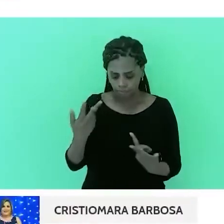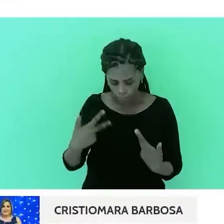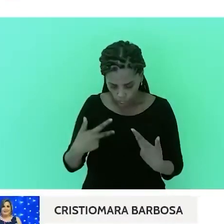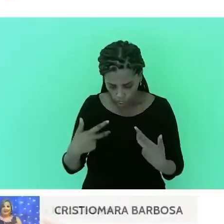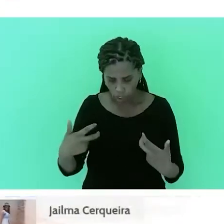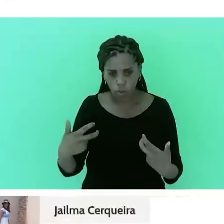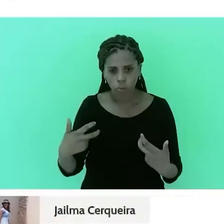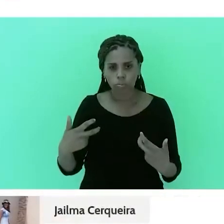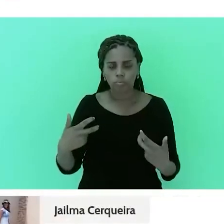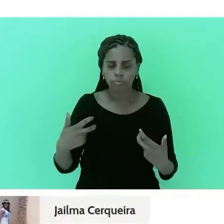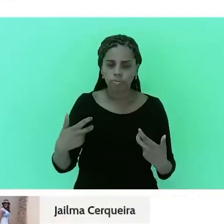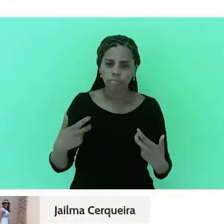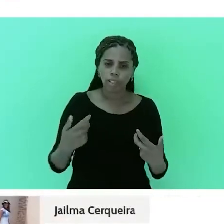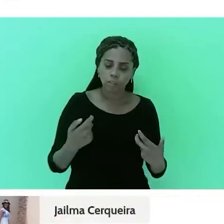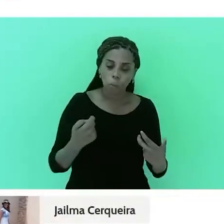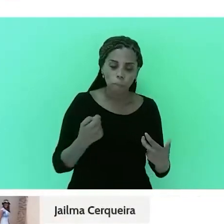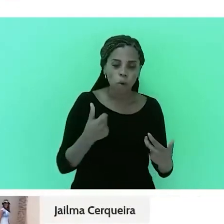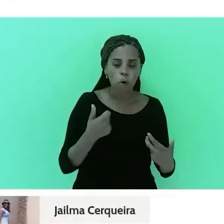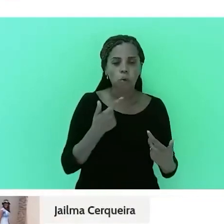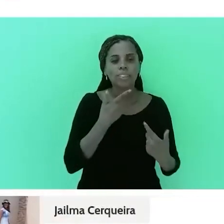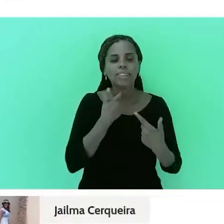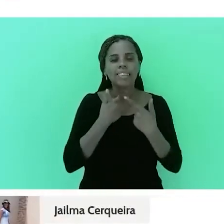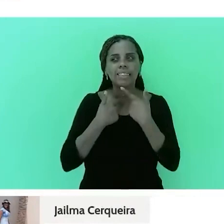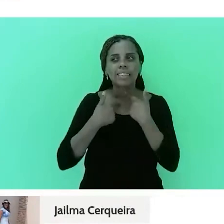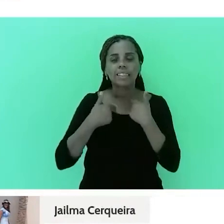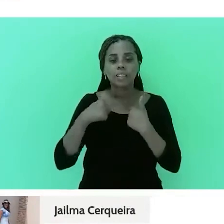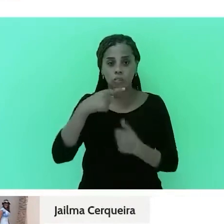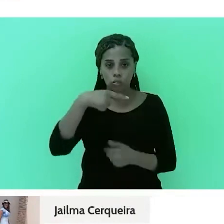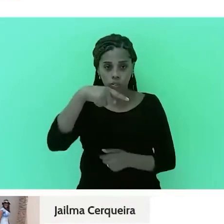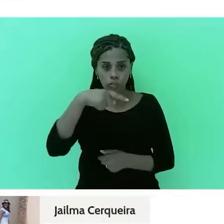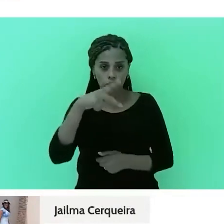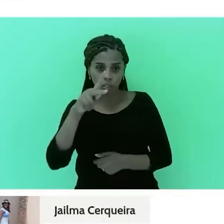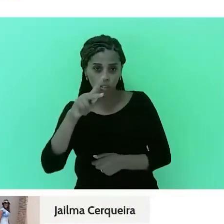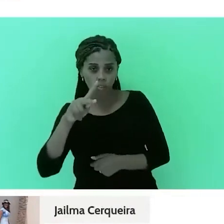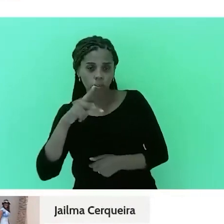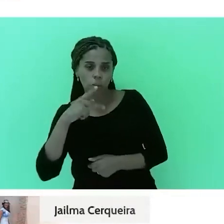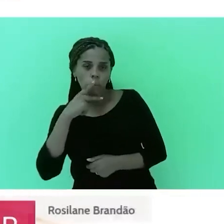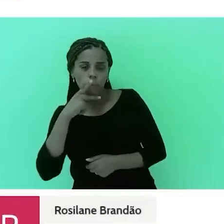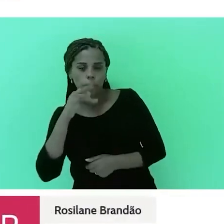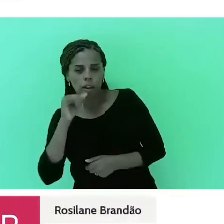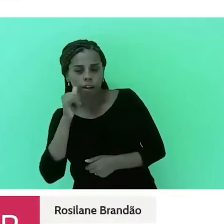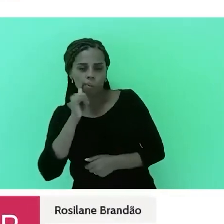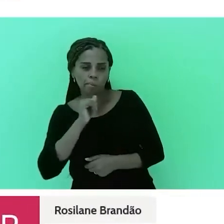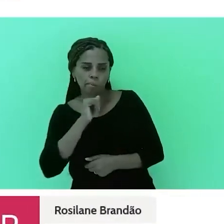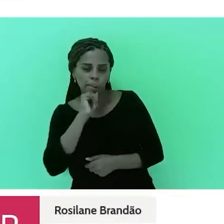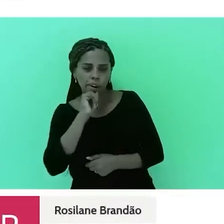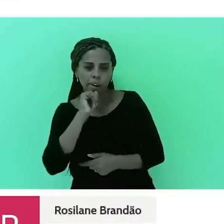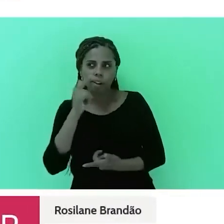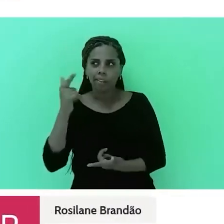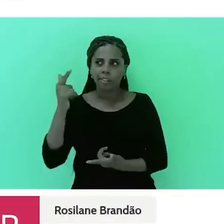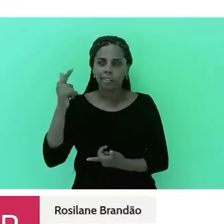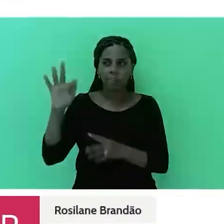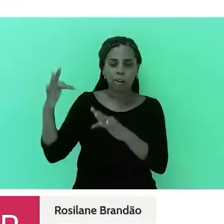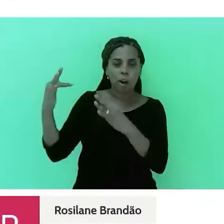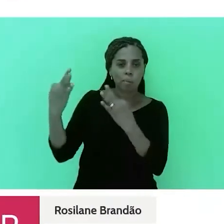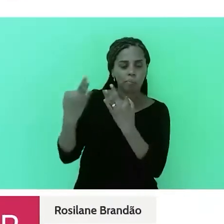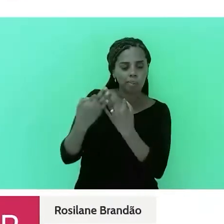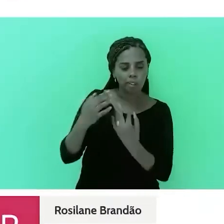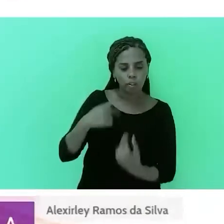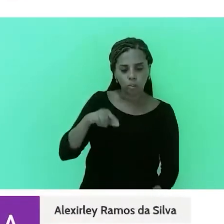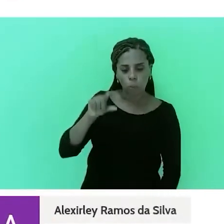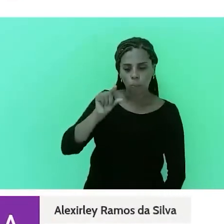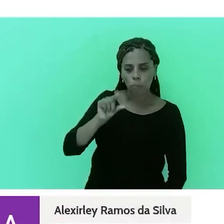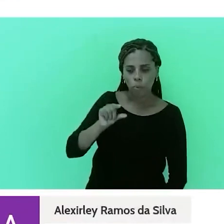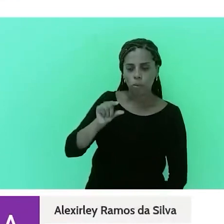é um pouco do desejo dos seus pais, você é um pouco das aspirações da sua família, você é um pouco